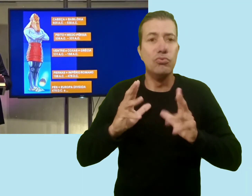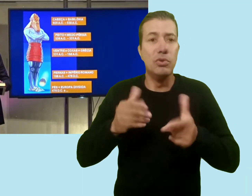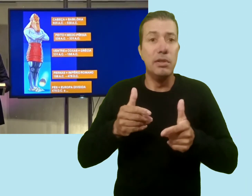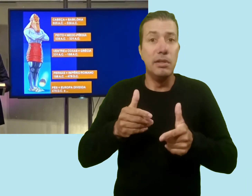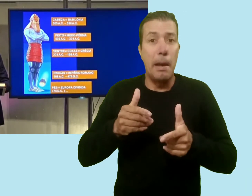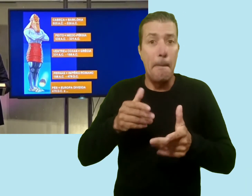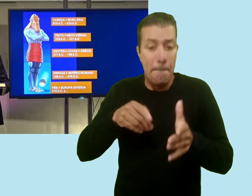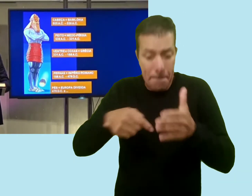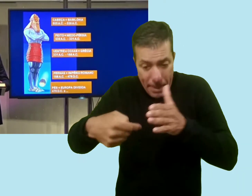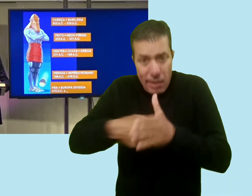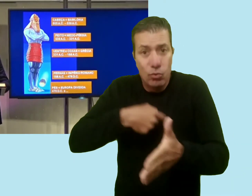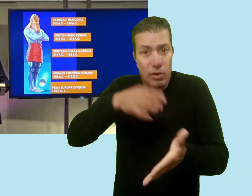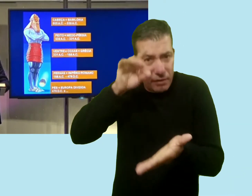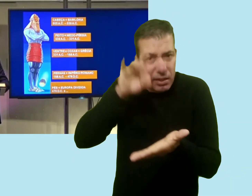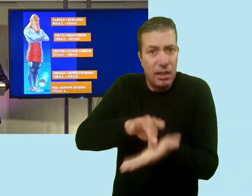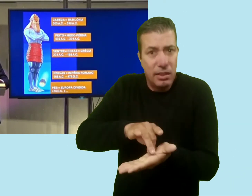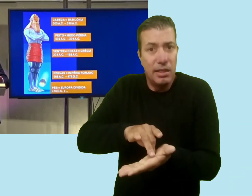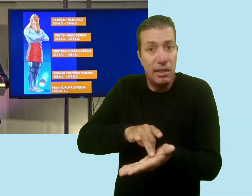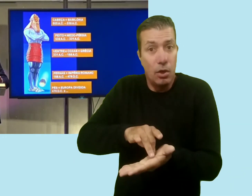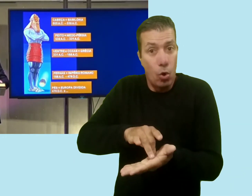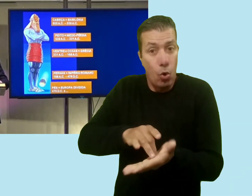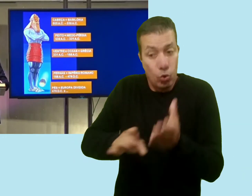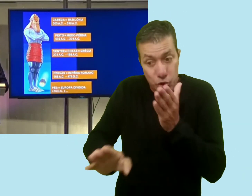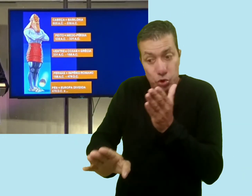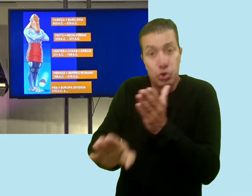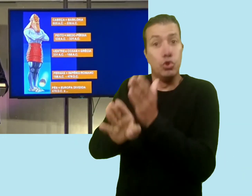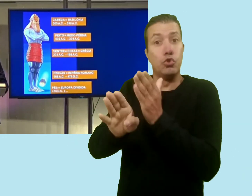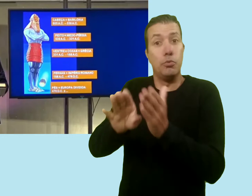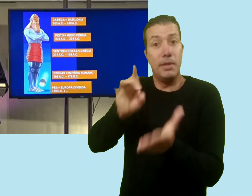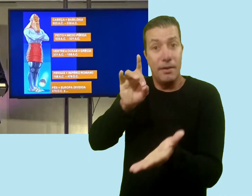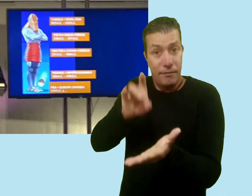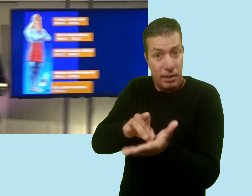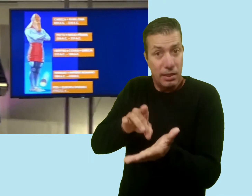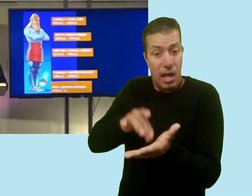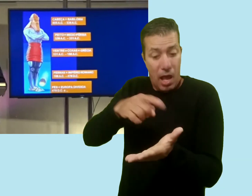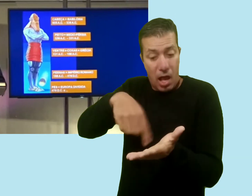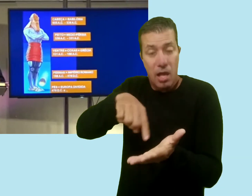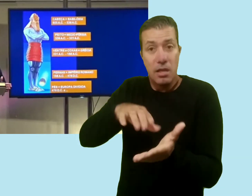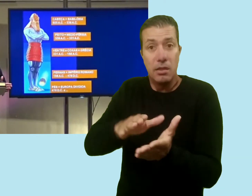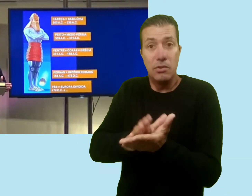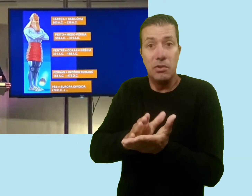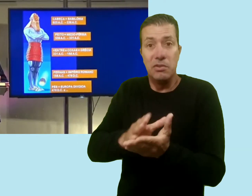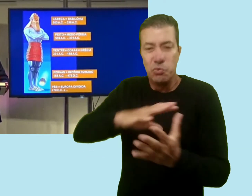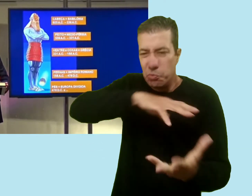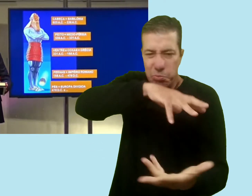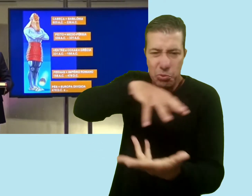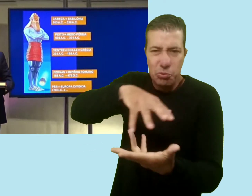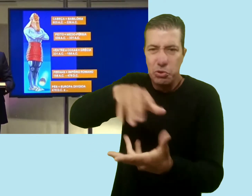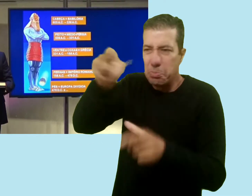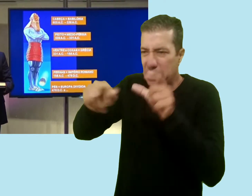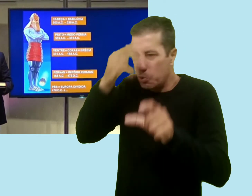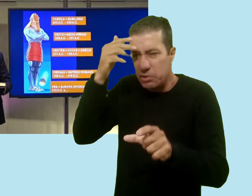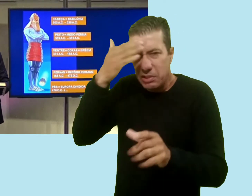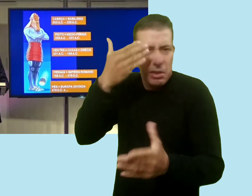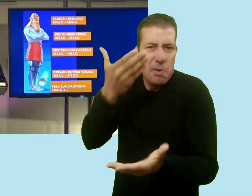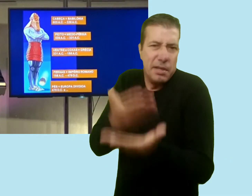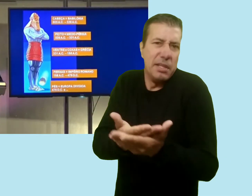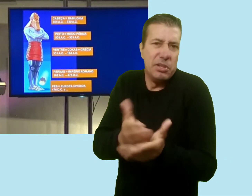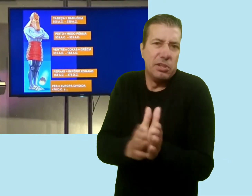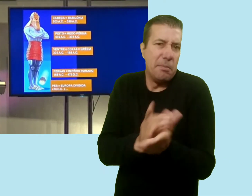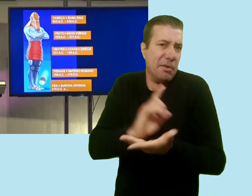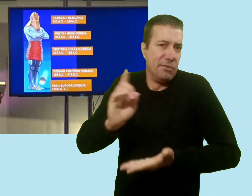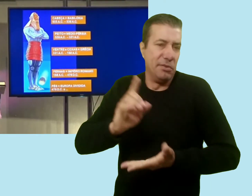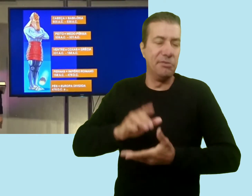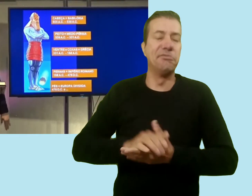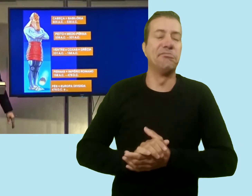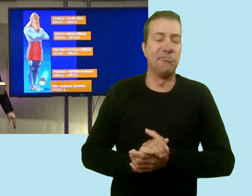quiserem, desde que ela seja sincera e querendo realmente descobrir a verdade, porque nós vivemos num mundo de incredulidade, não